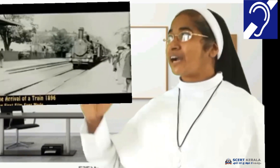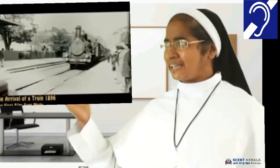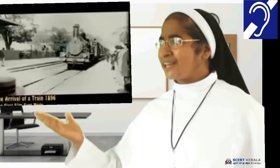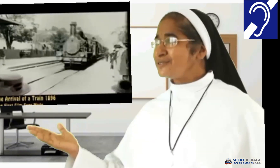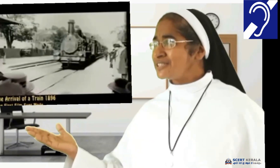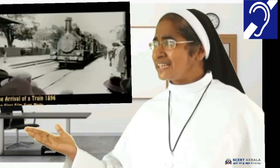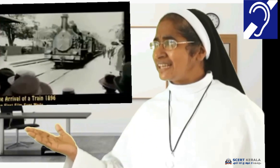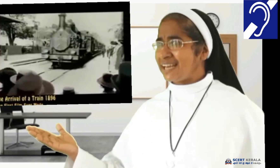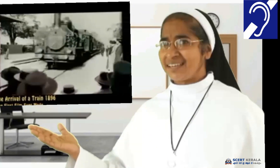What can you see there?